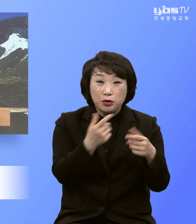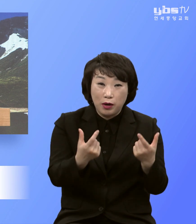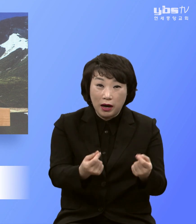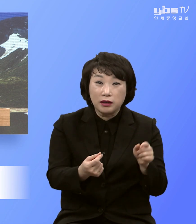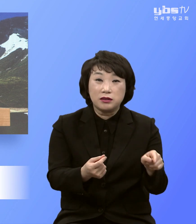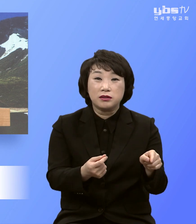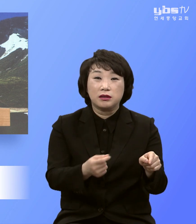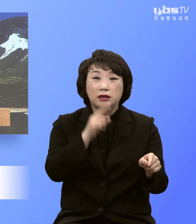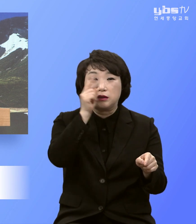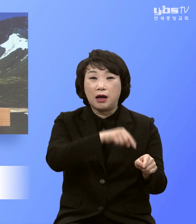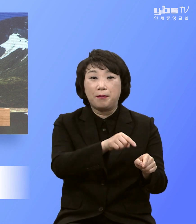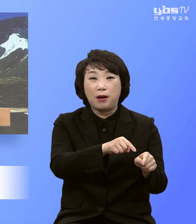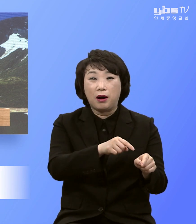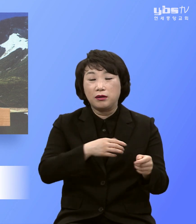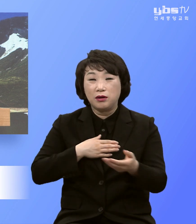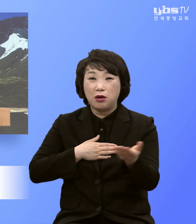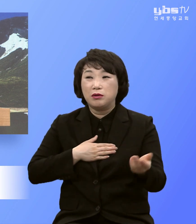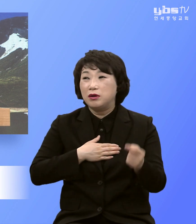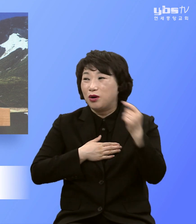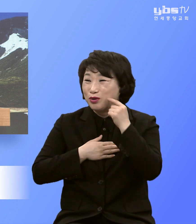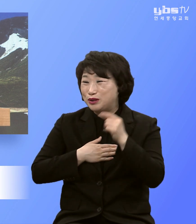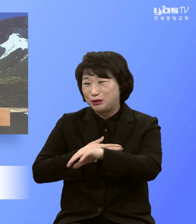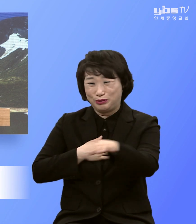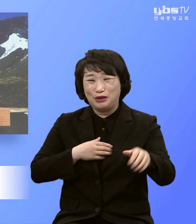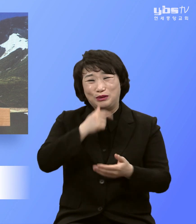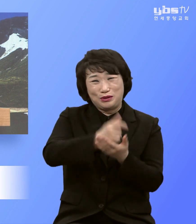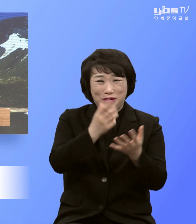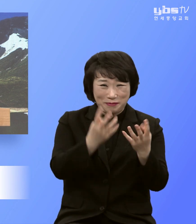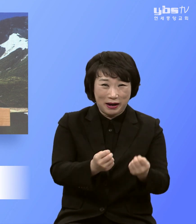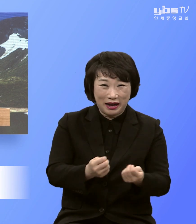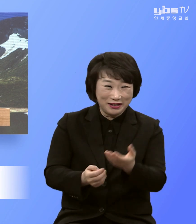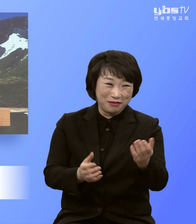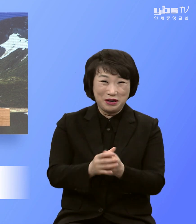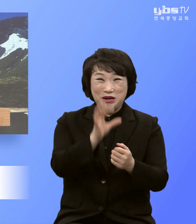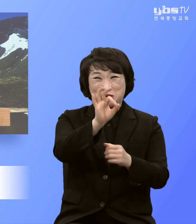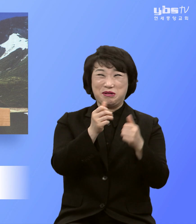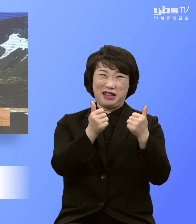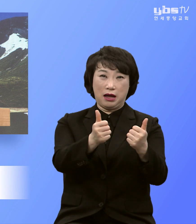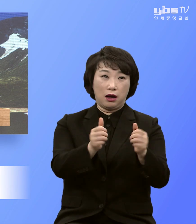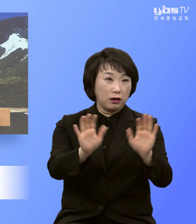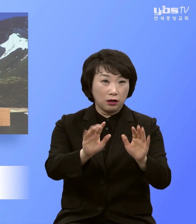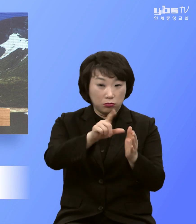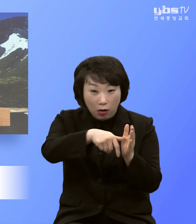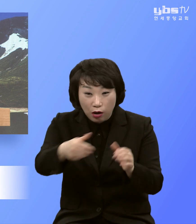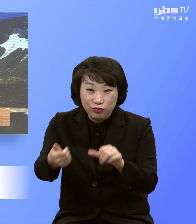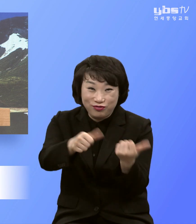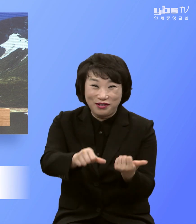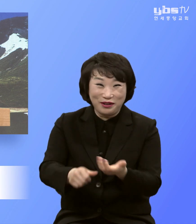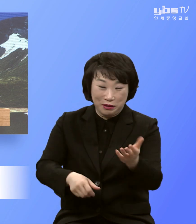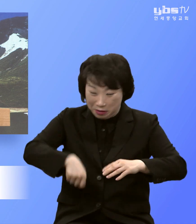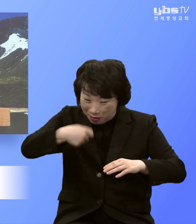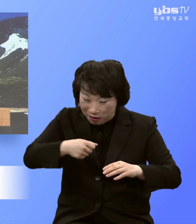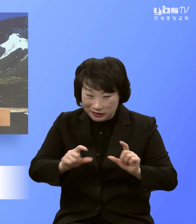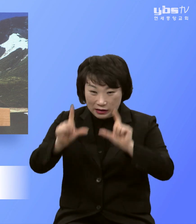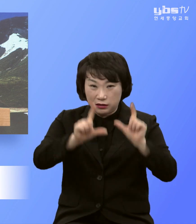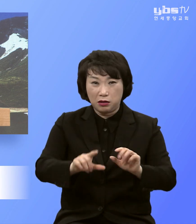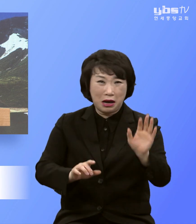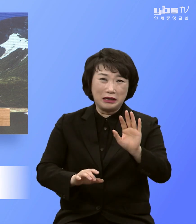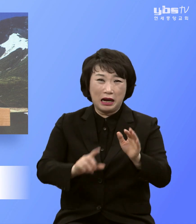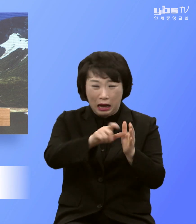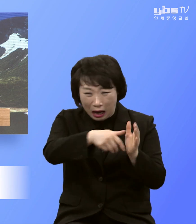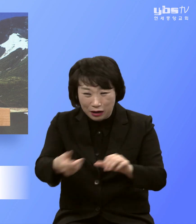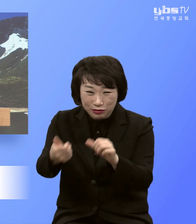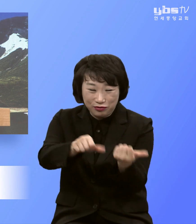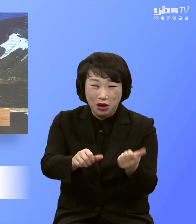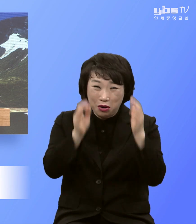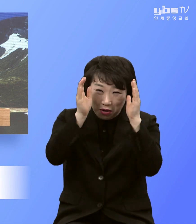의미요. 여러분 얼마나 거짓에 속아. 돈 있으면 산다 다 죽잖아. 먹어야 산다 다 죽잖아.